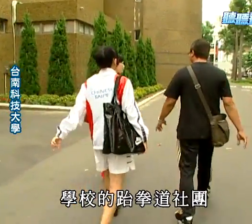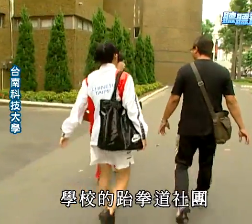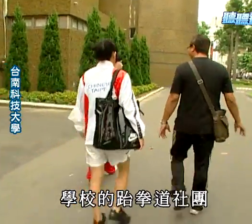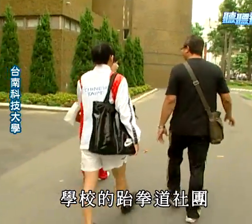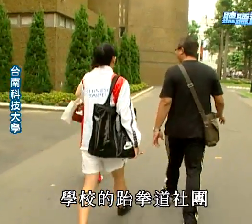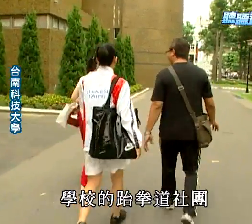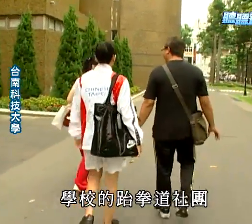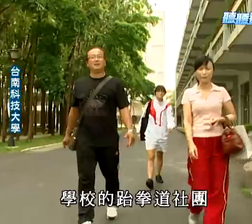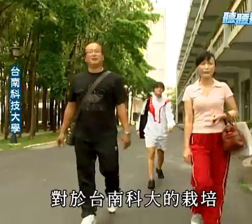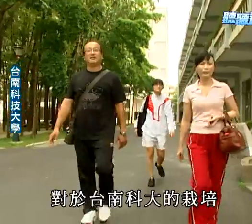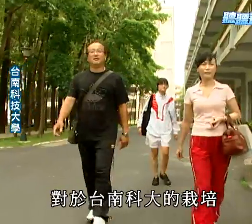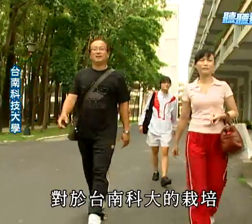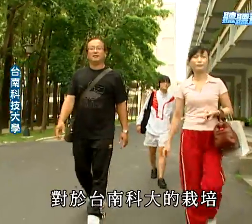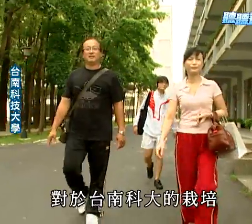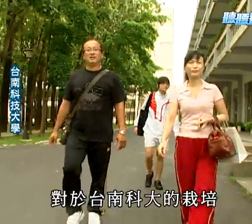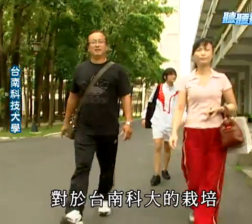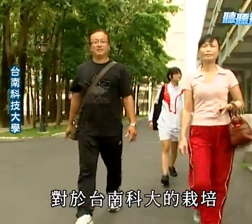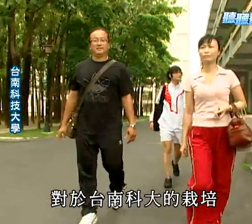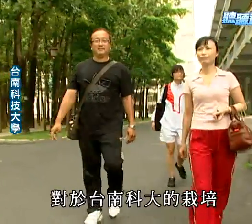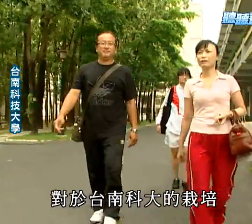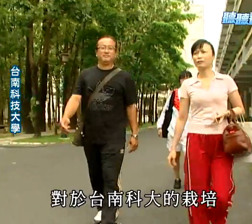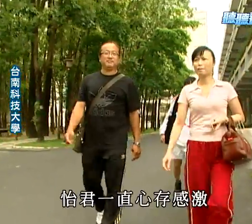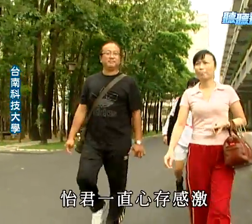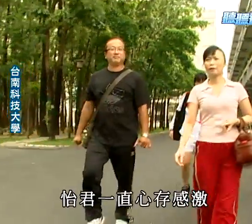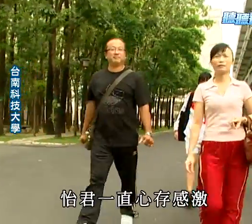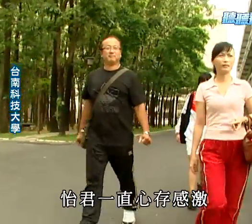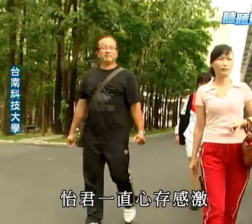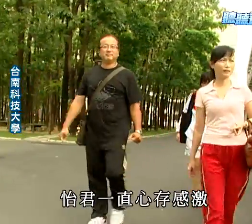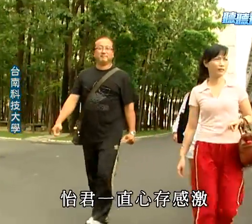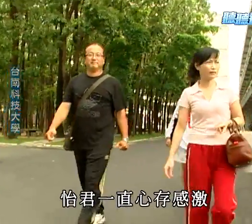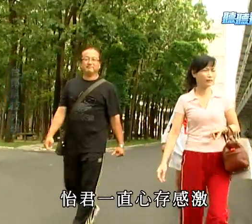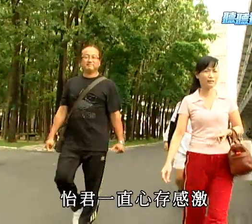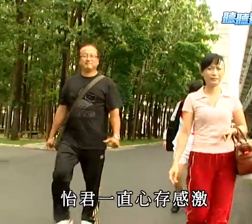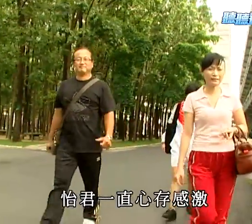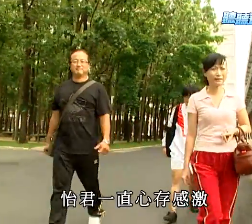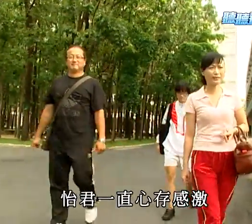团。对于台南科大的栽培，怡君一直心存感激呢。 看看能够